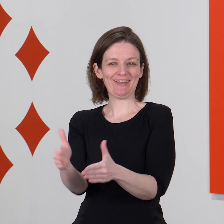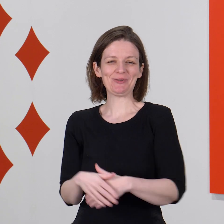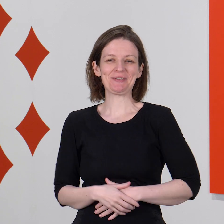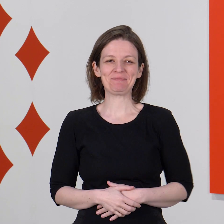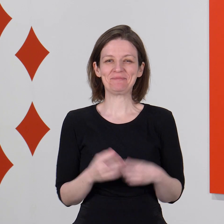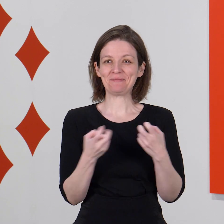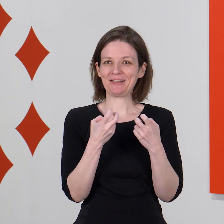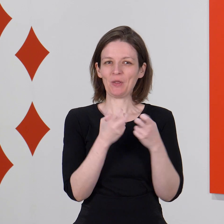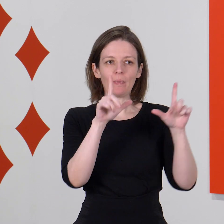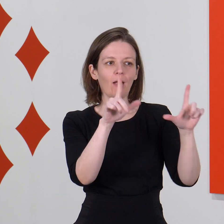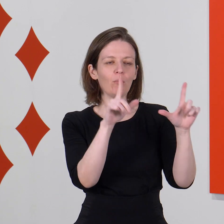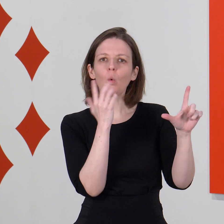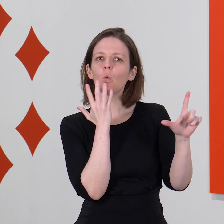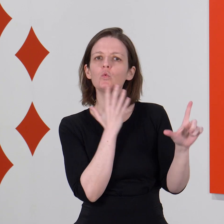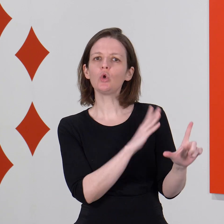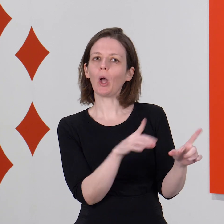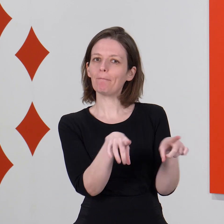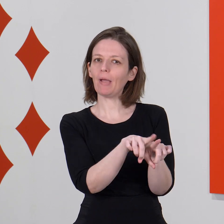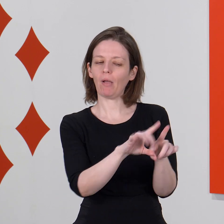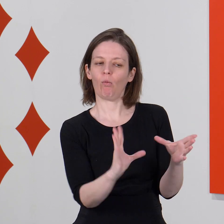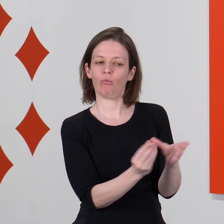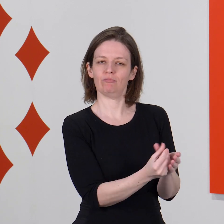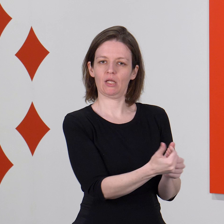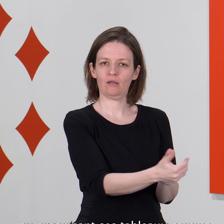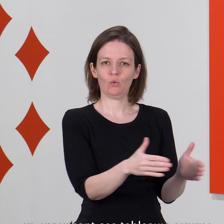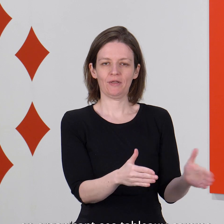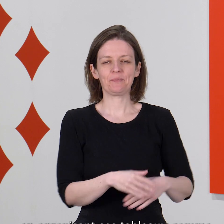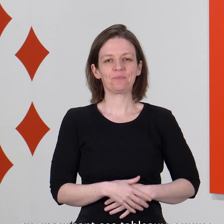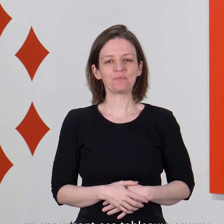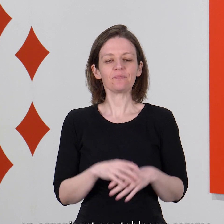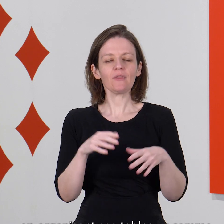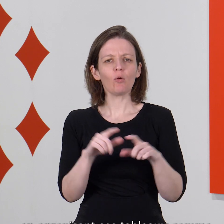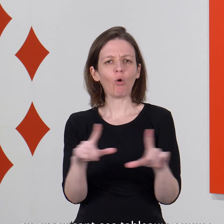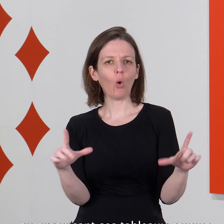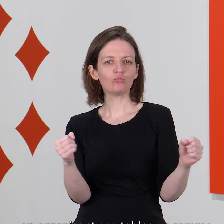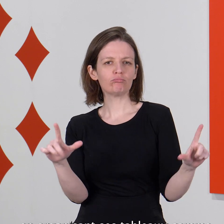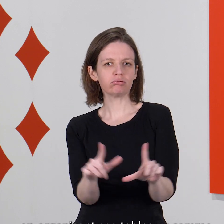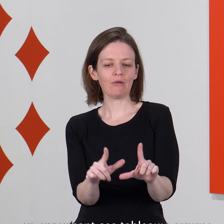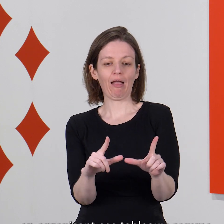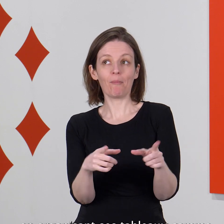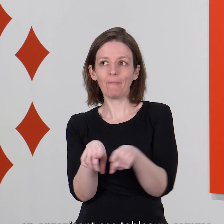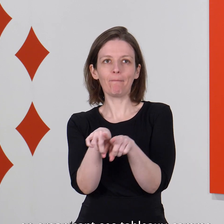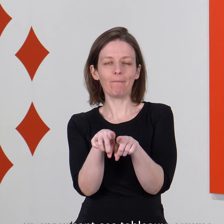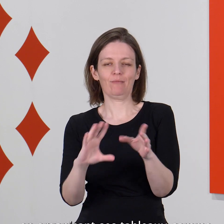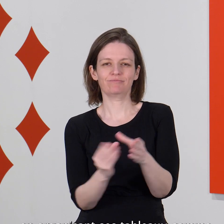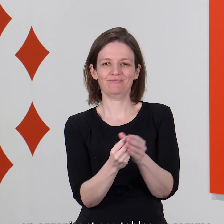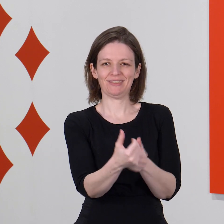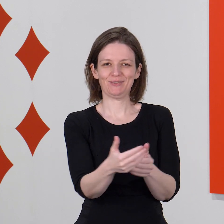Dans cette exposition, il joue avec les catégories en organisant ses tableaux comme des suites de couleurs et de formats ou